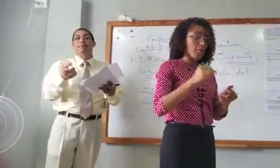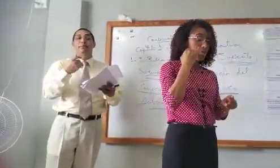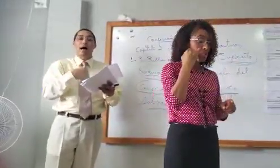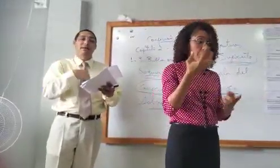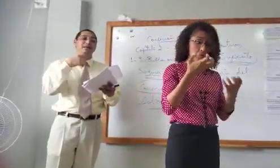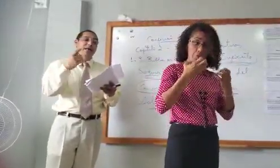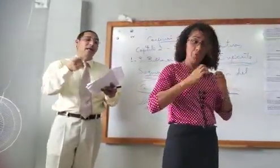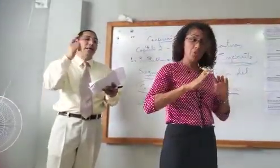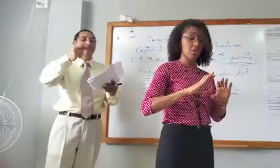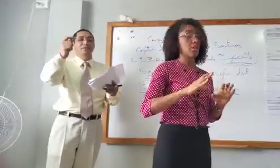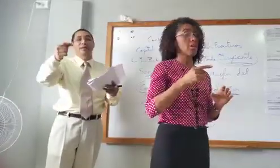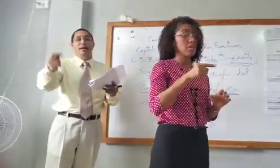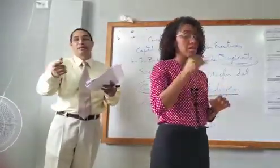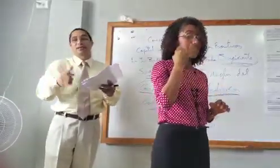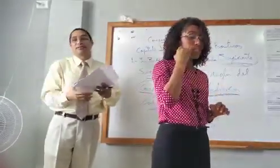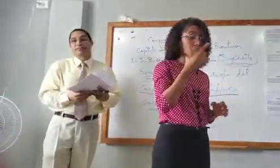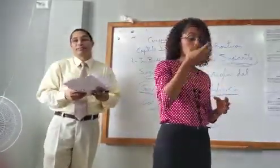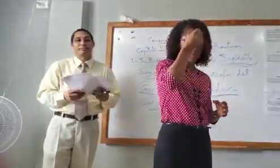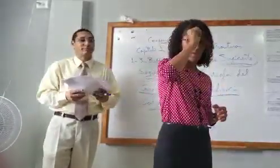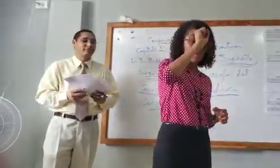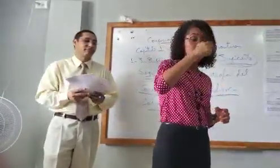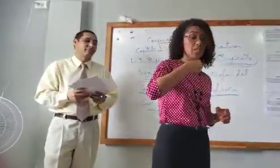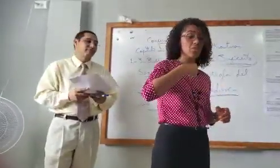quieres, mami tienes que disciplinarte,